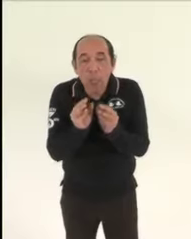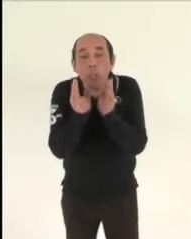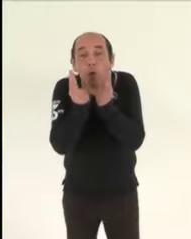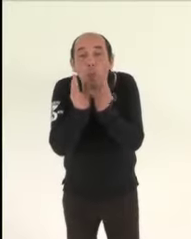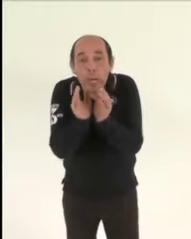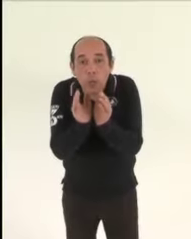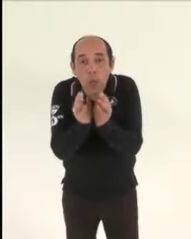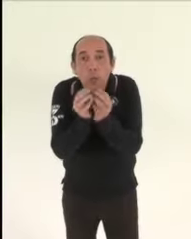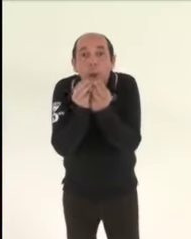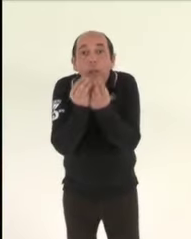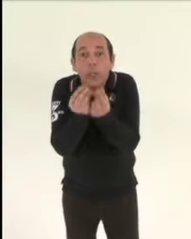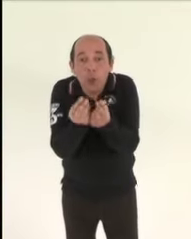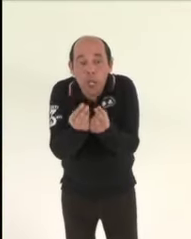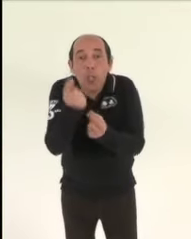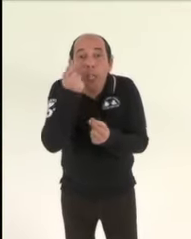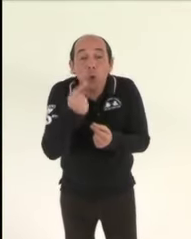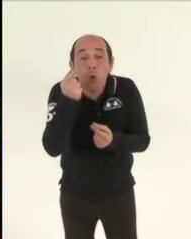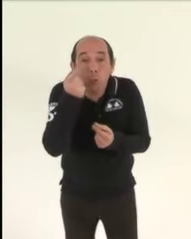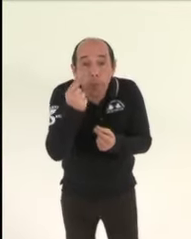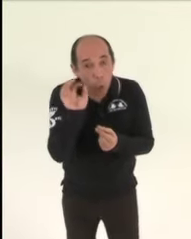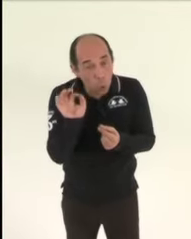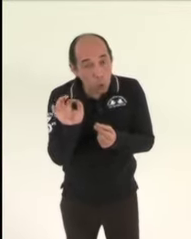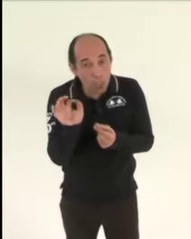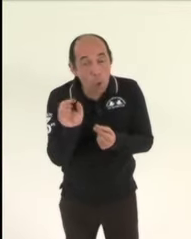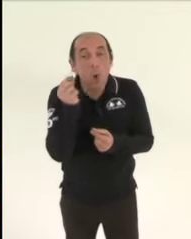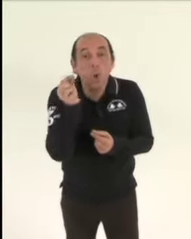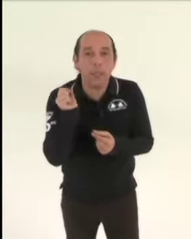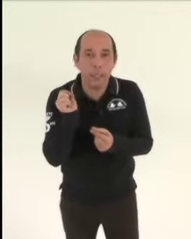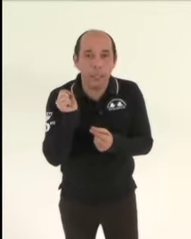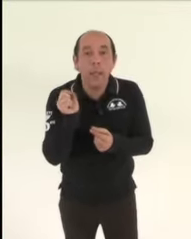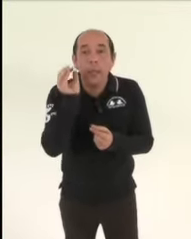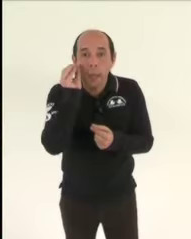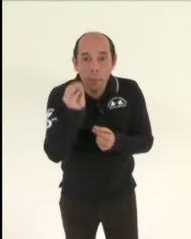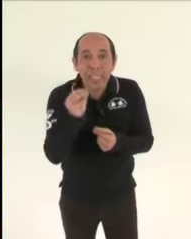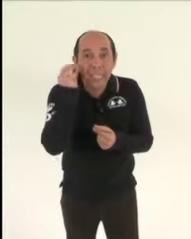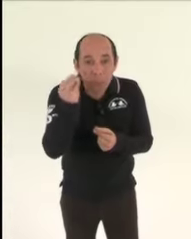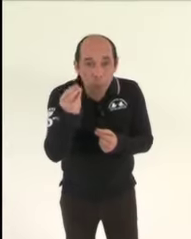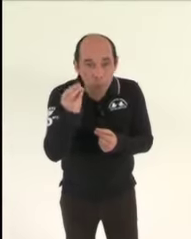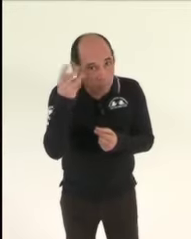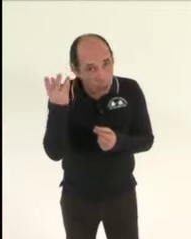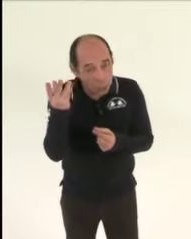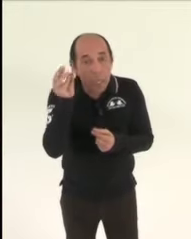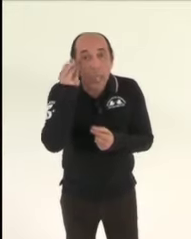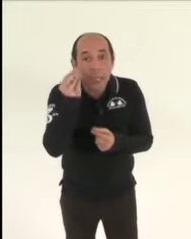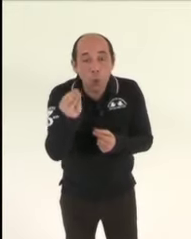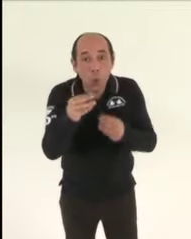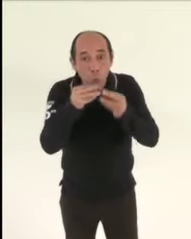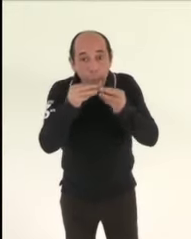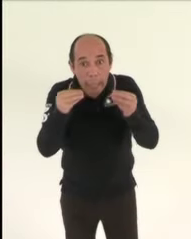اللي كيكونوا باقين صغار باقين هشاش كيكونوا رطبين واللون ديالهم وردي ملي كيكرموا مع الشمس كيوليو